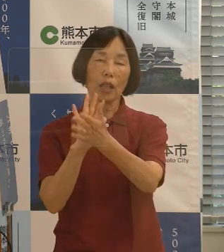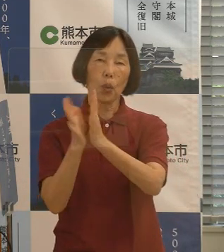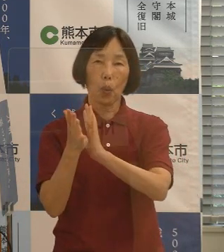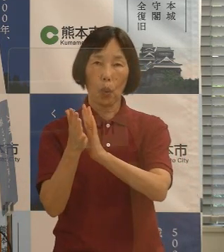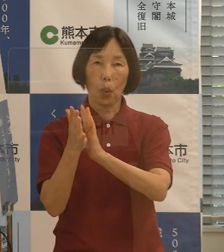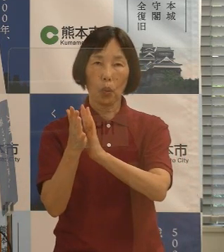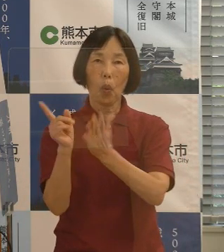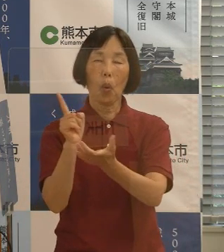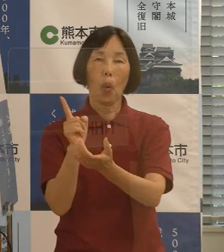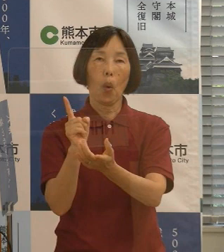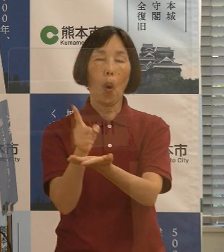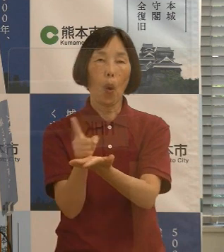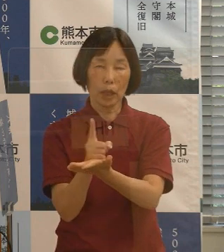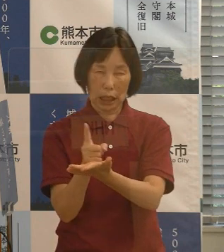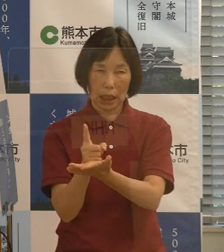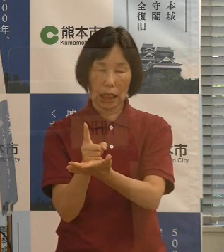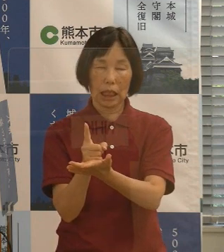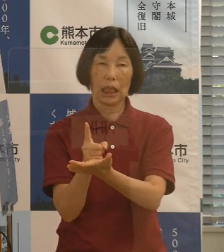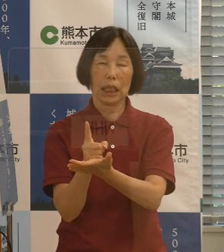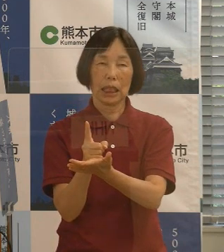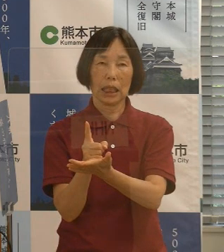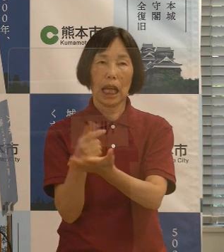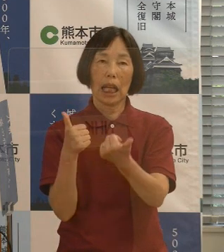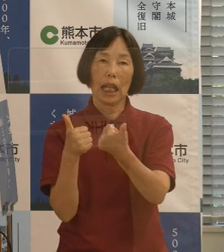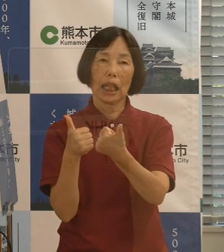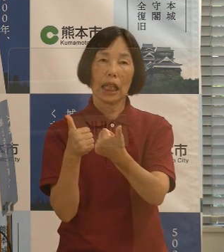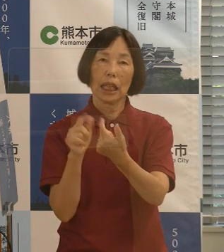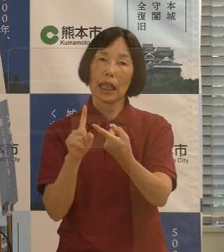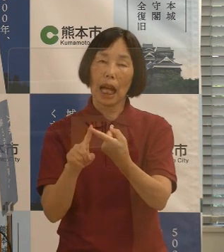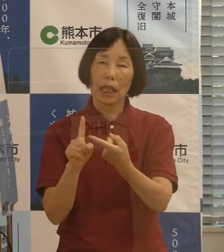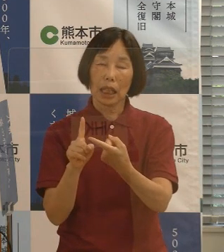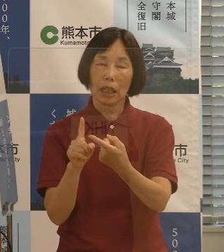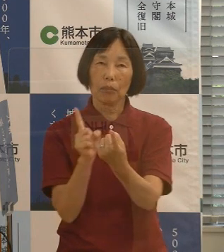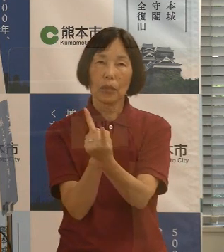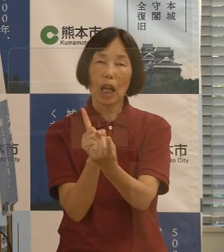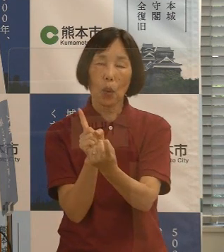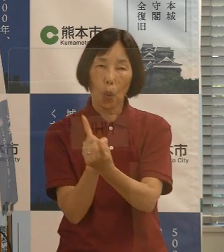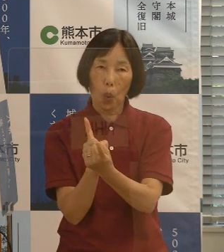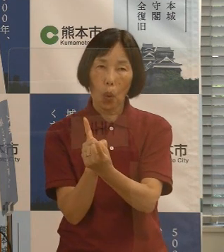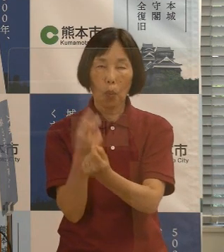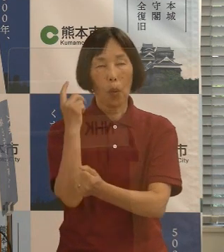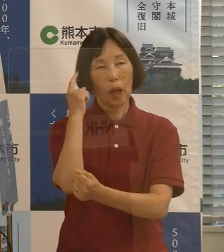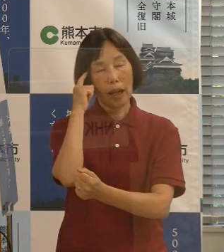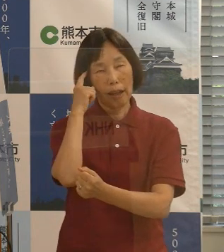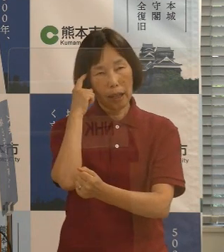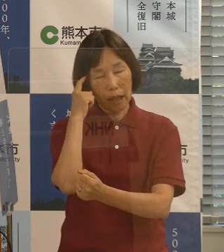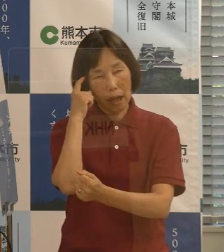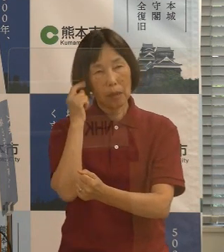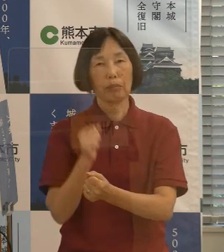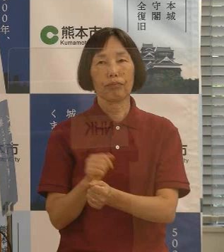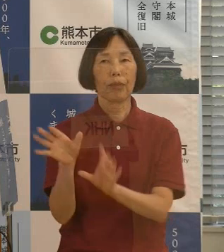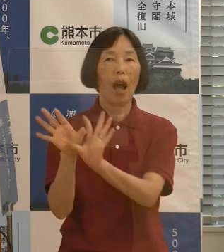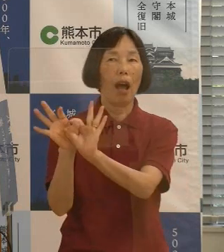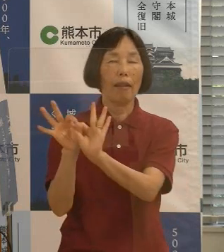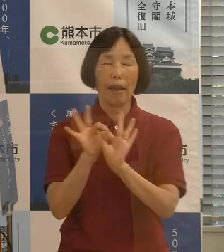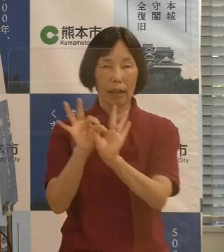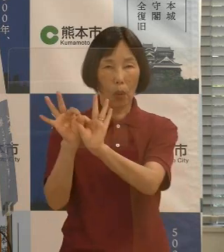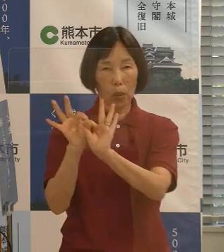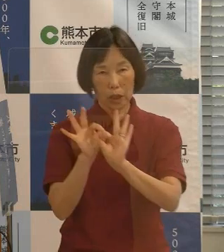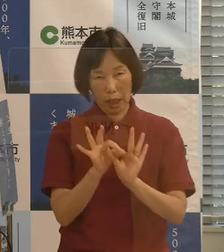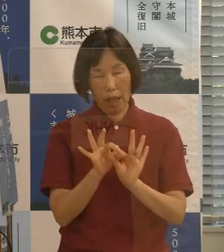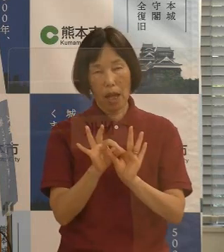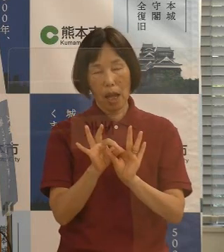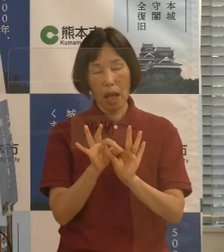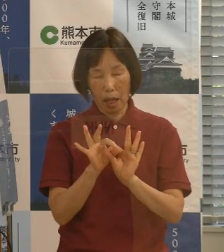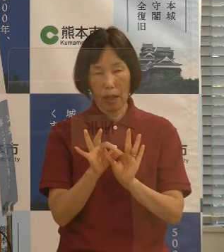ですね、いろいろと、検討していく必要があるというふうに思いますので、まあ、そういったところも密に連絡を取るように、